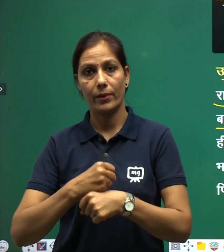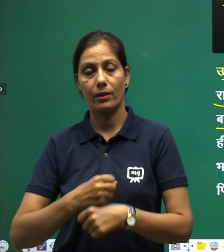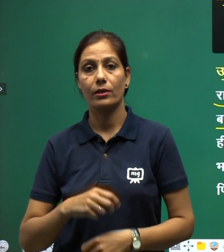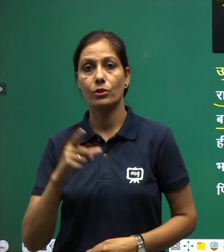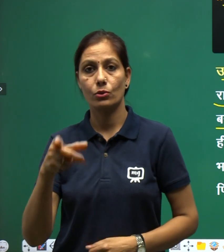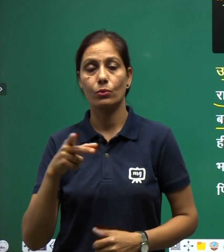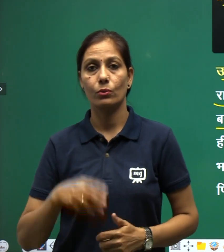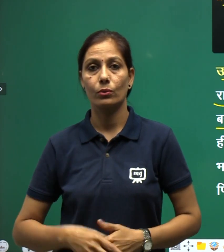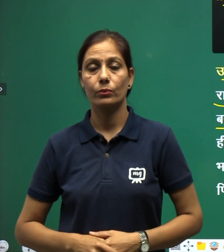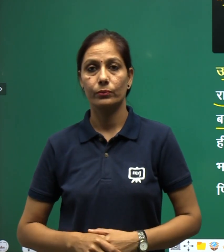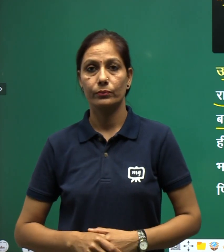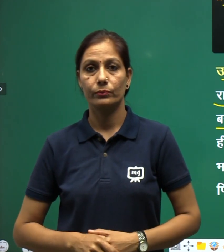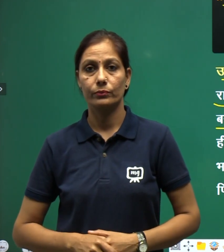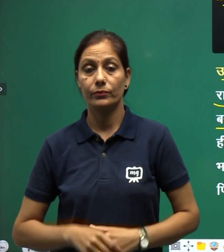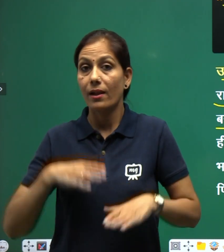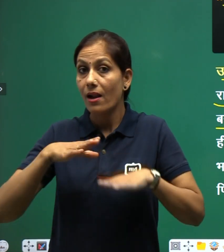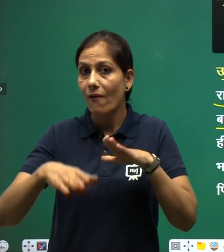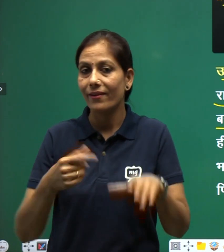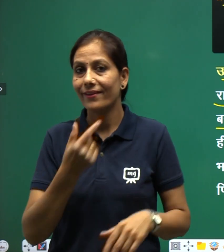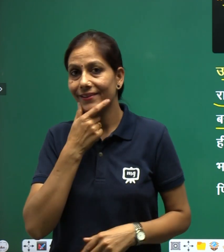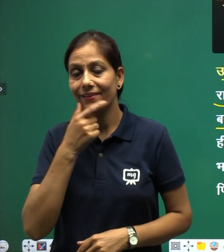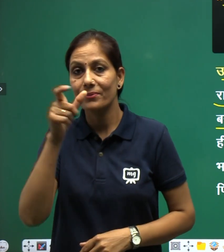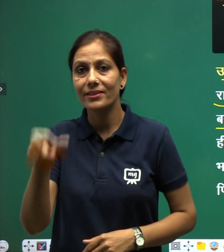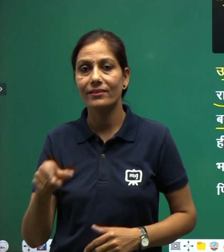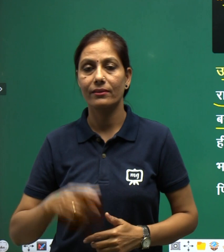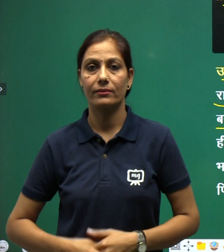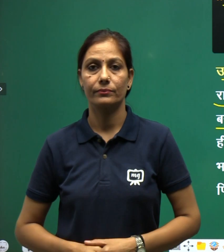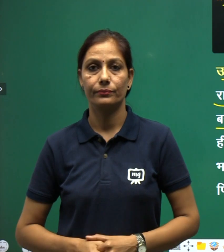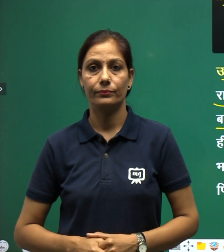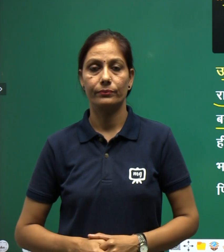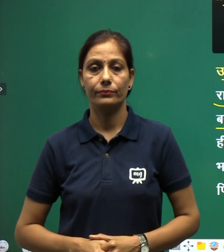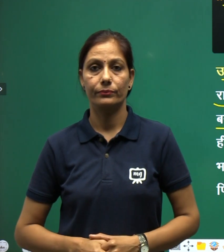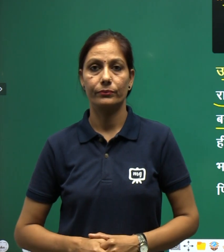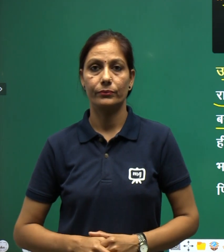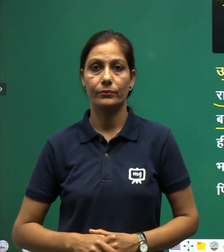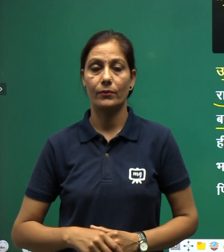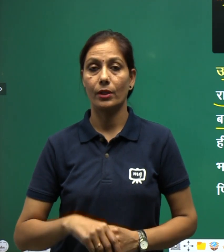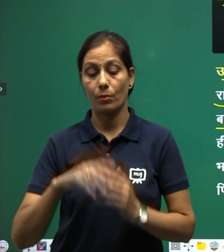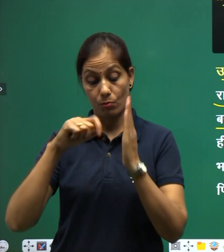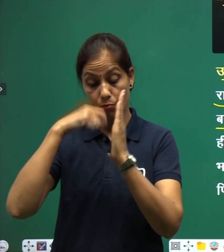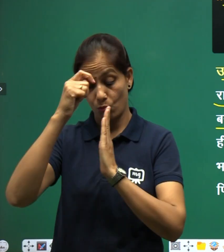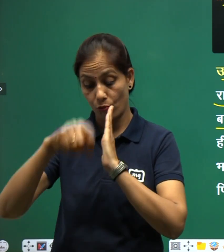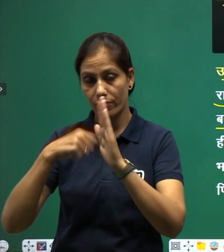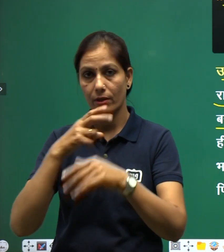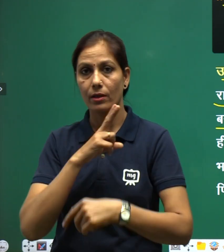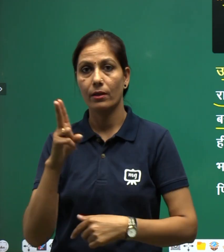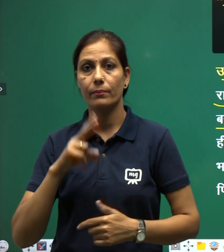जो चार्ली की द ट्रैम्प नामक फिल्म का